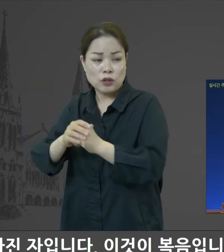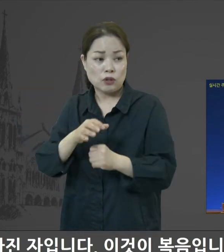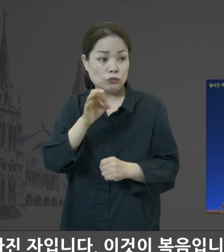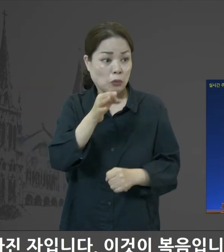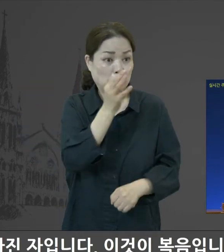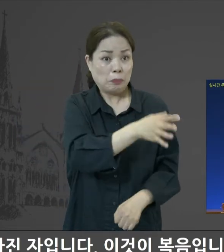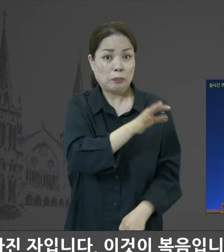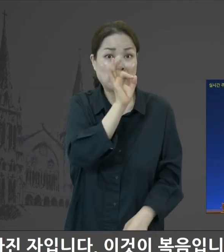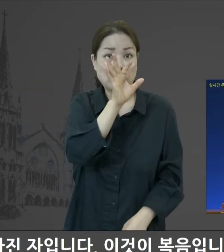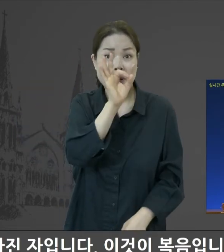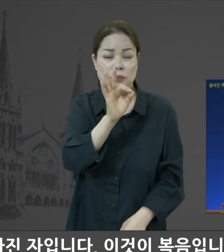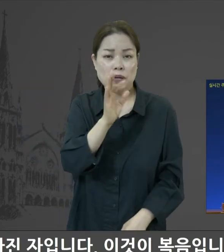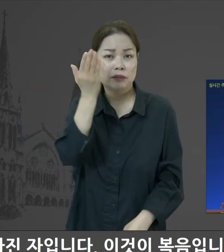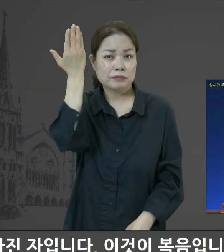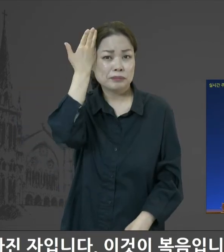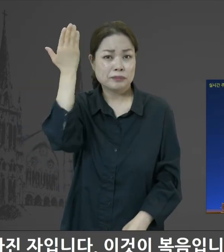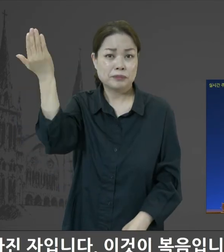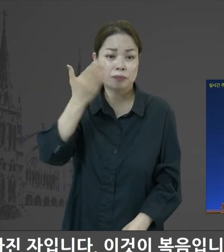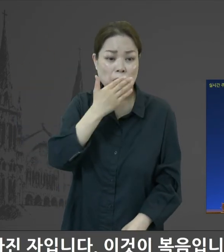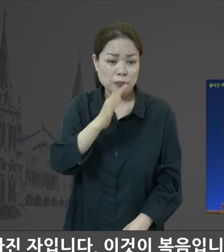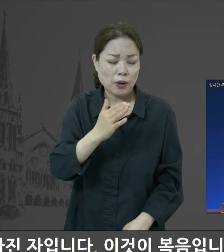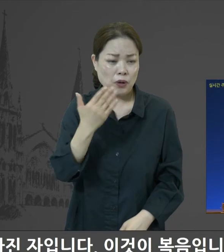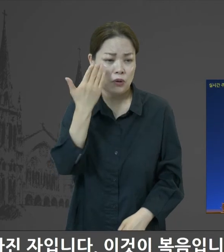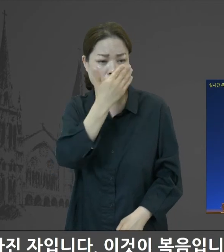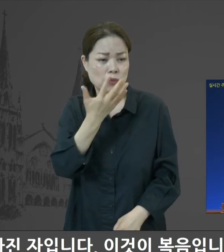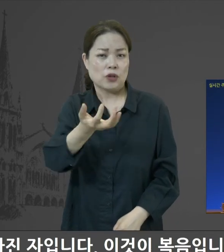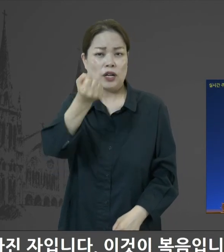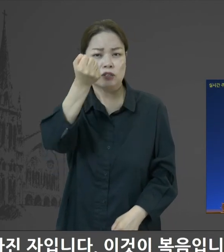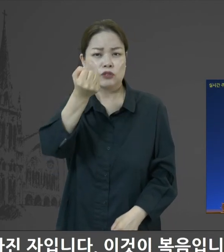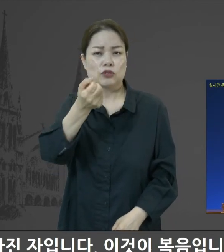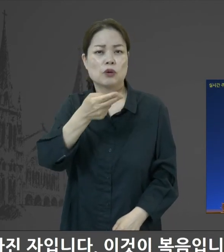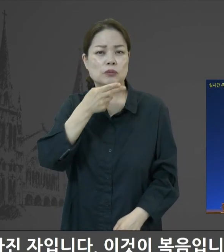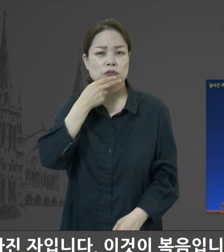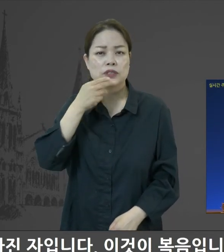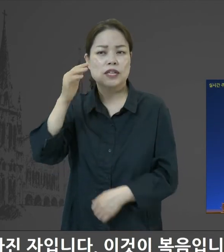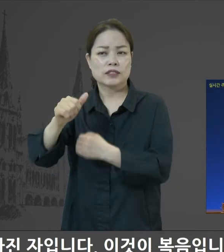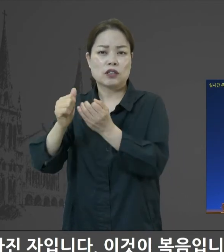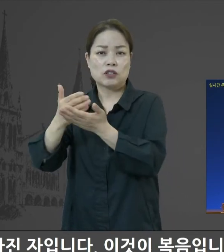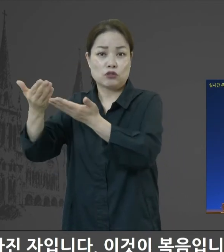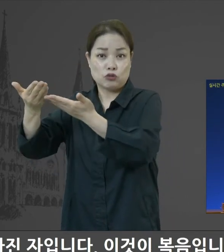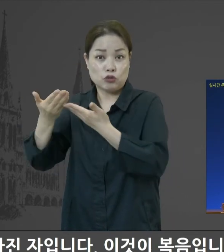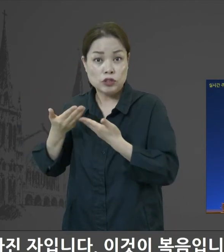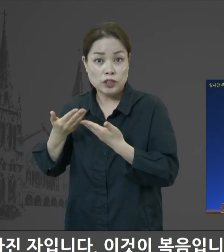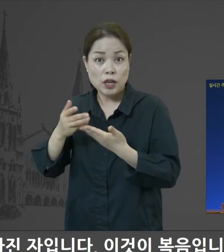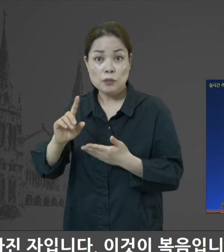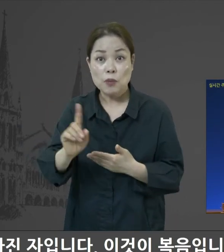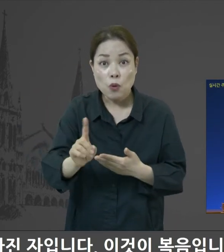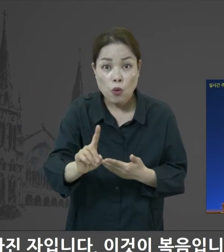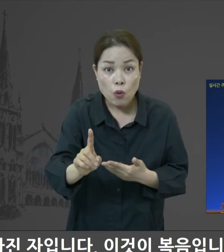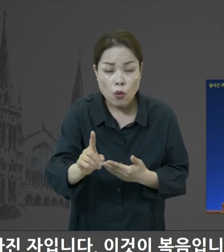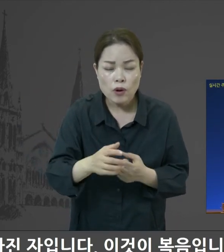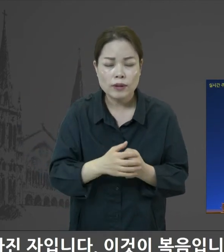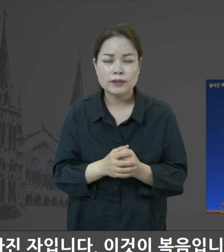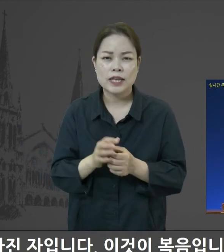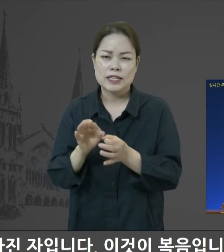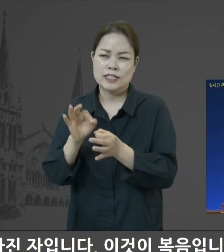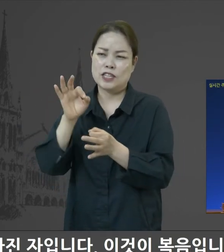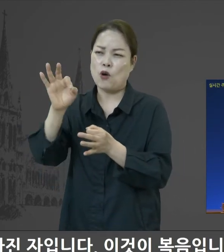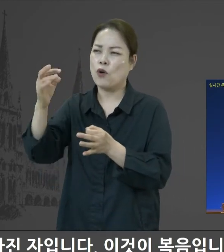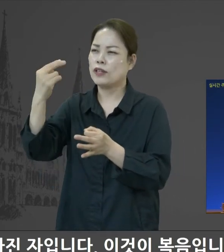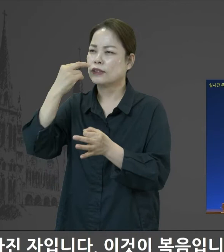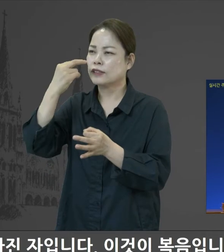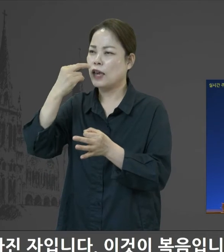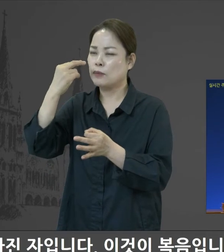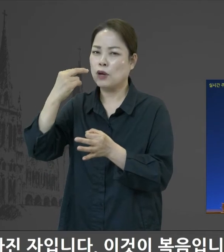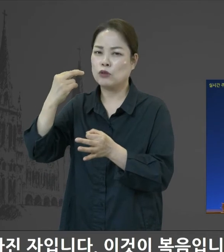없고 학식으로 얻을 수 없고 외모로 취할 수 없는 것들을 우리에게 가져다 줍니다. 그것이 무엇입니까? 바로 영원한